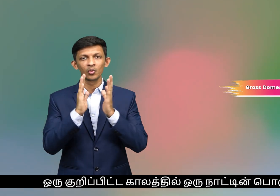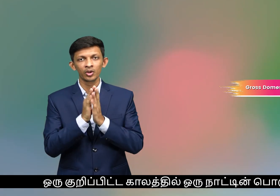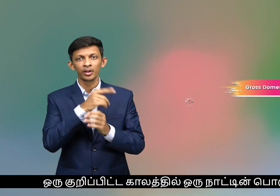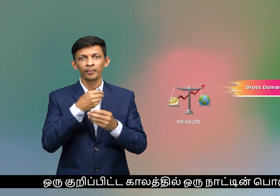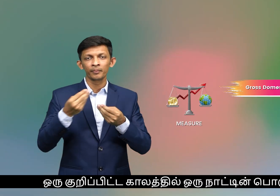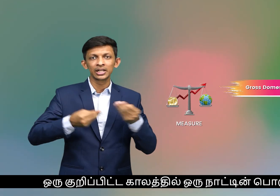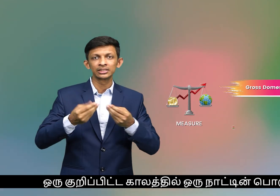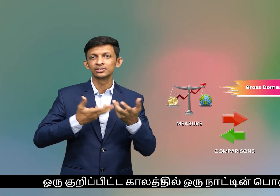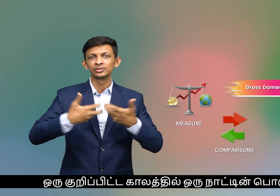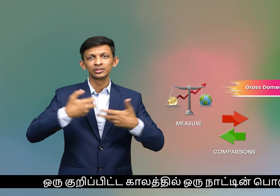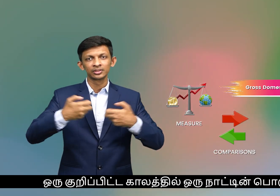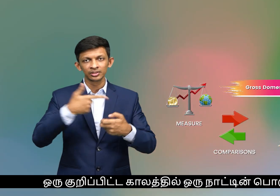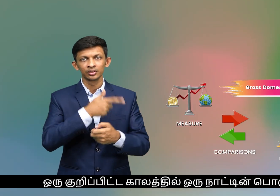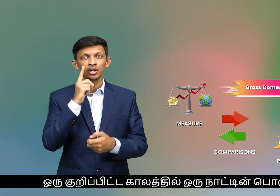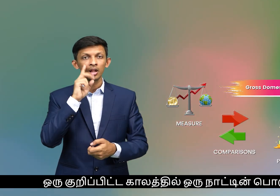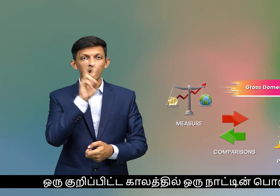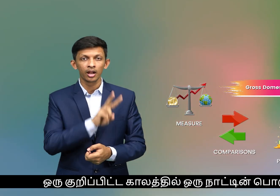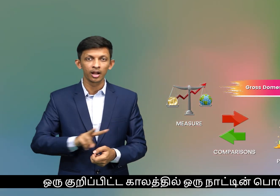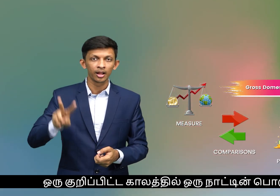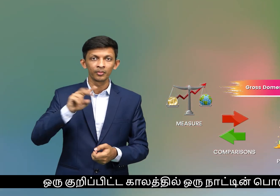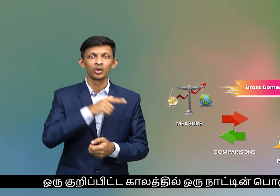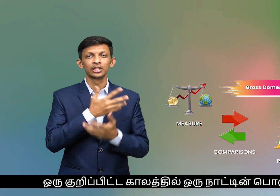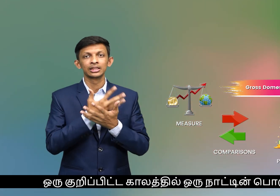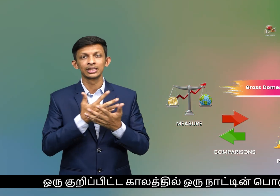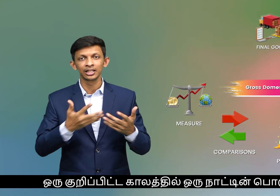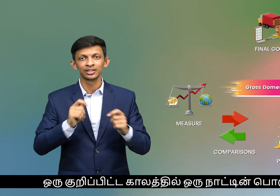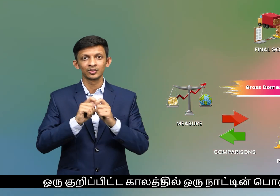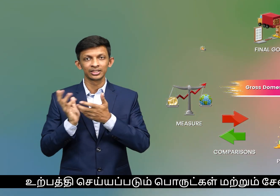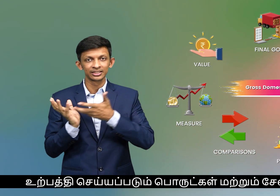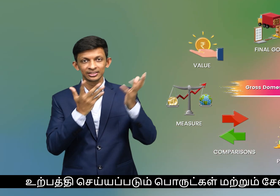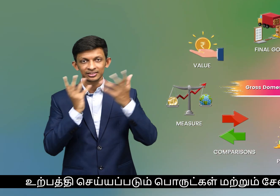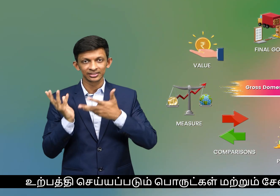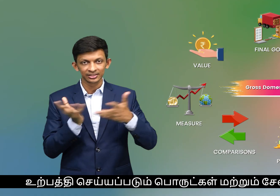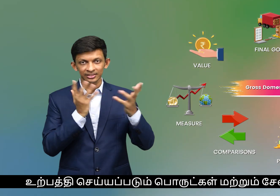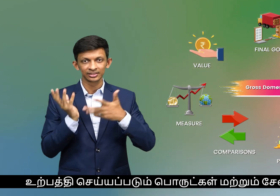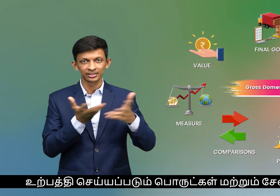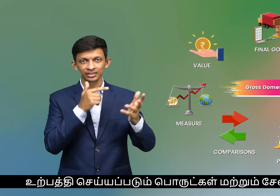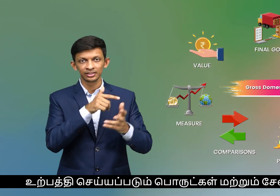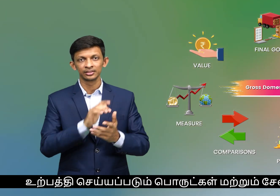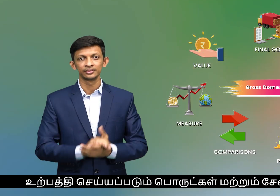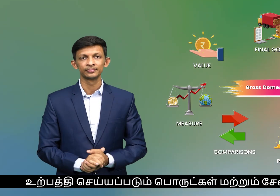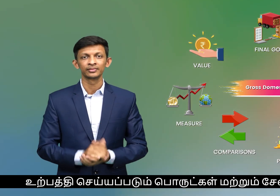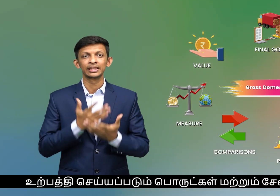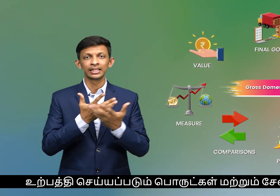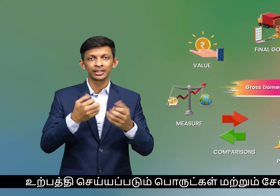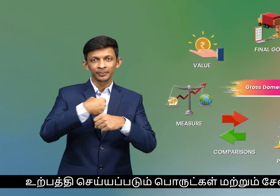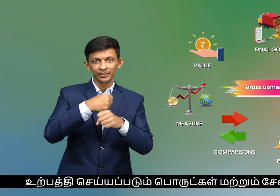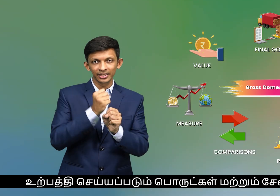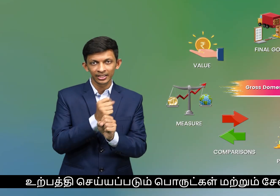ஒரு குறிப்பிட்ட காலத்தில் ஒரு நாட்டின் பொருளாதாரத்தால் உற்பத்தி செய்யப்படும் பொருட்கள்